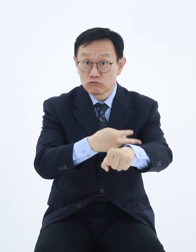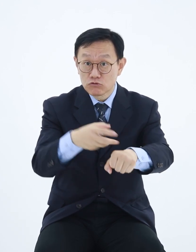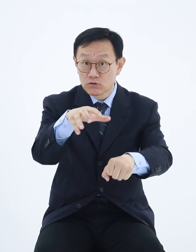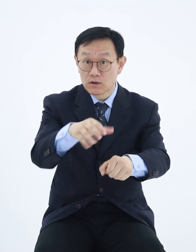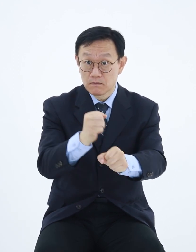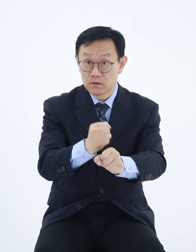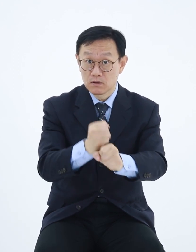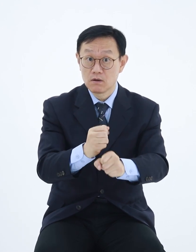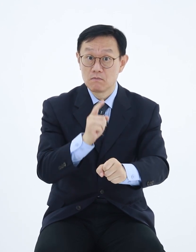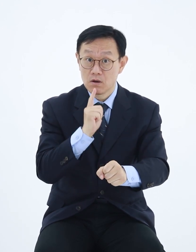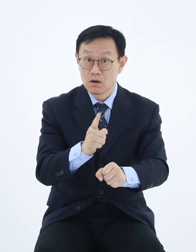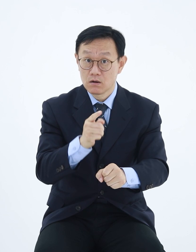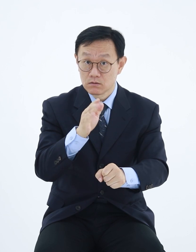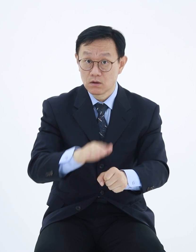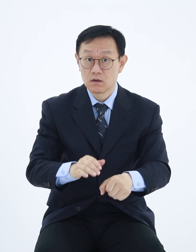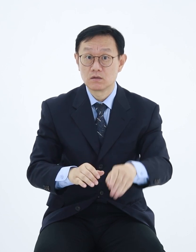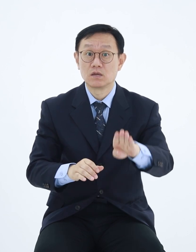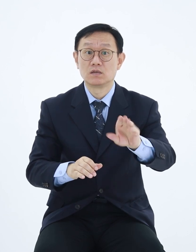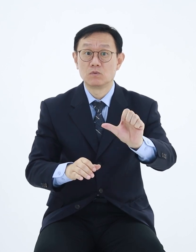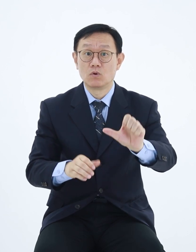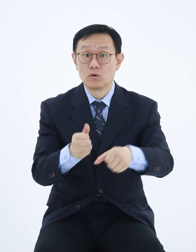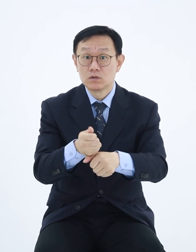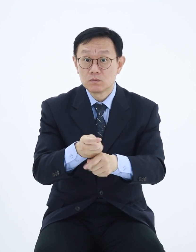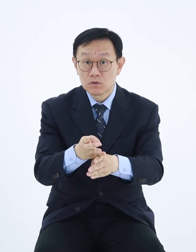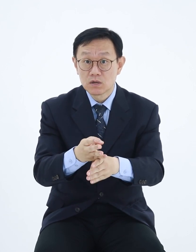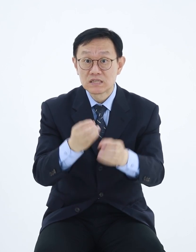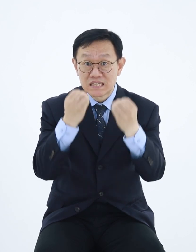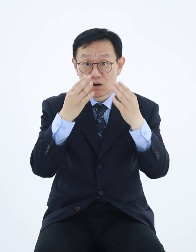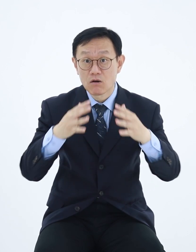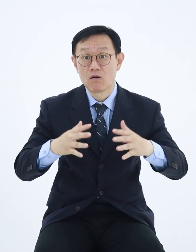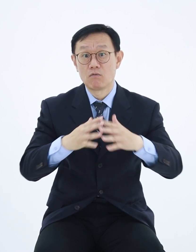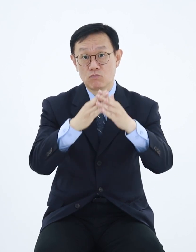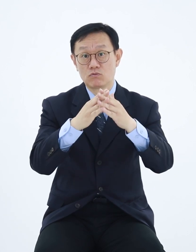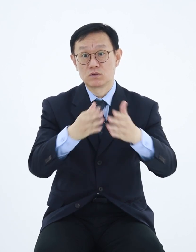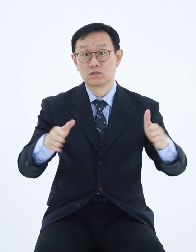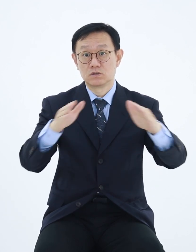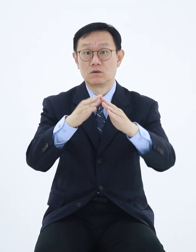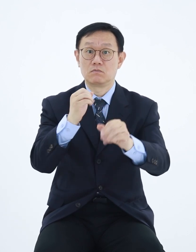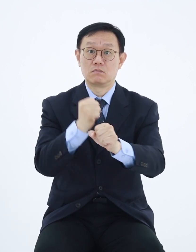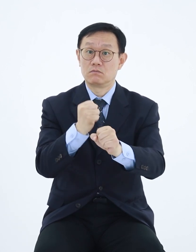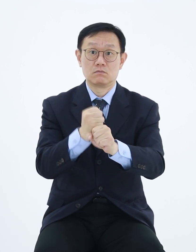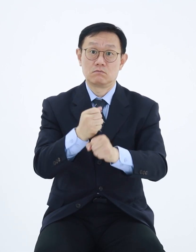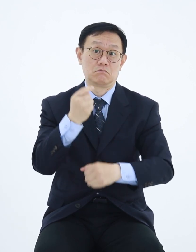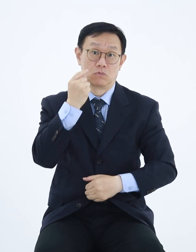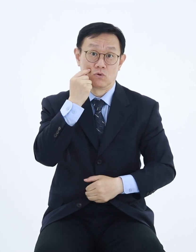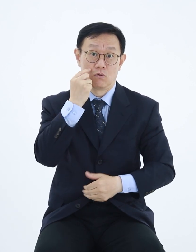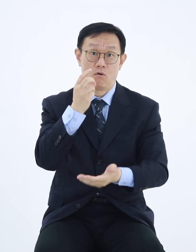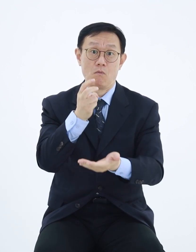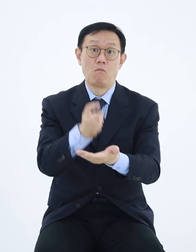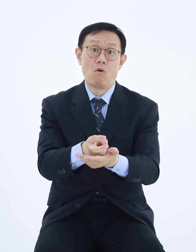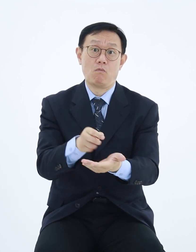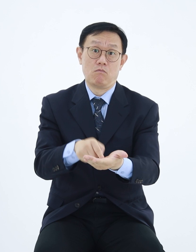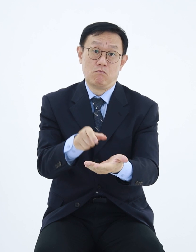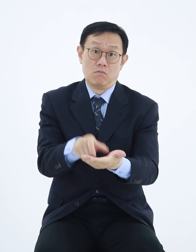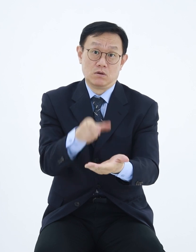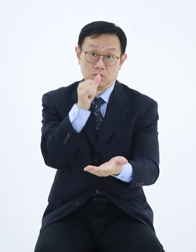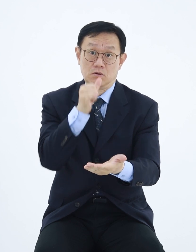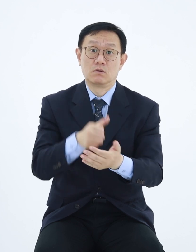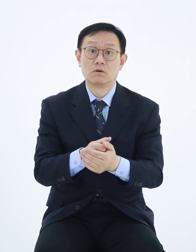약 45제곱미터는 새로운 건물이나 시설을 지을 수 없게 건축법으로 정해진 구역입니다. H씨